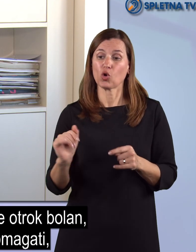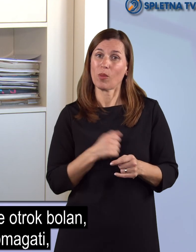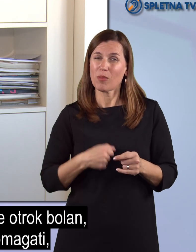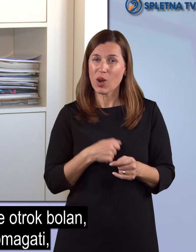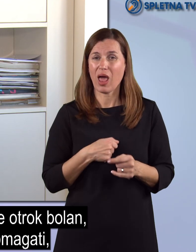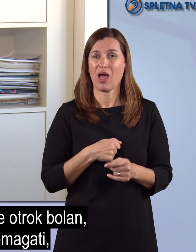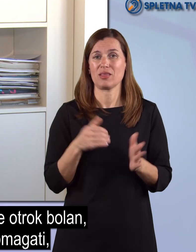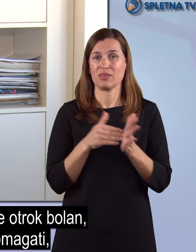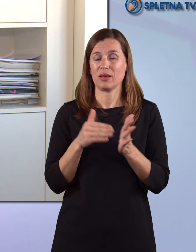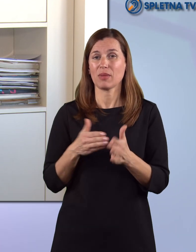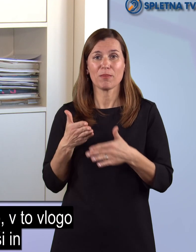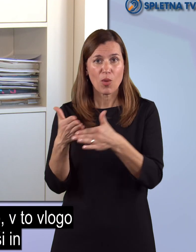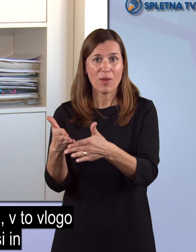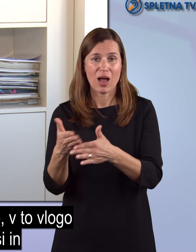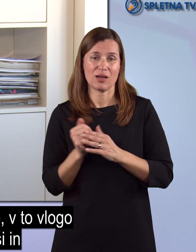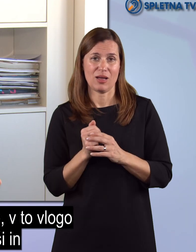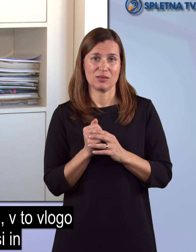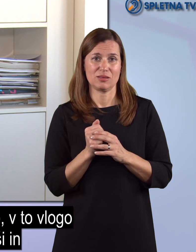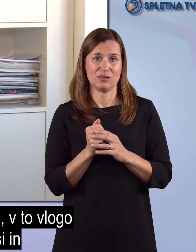otrok bolan, ko mu je treba pomagati, ker